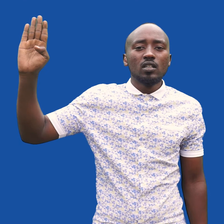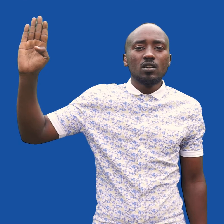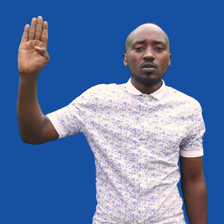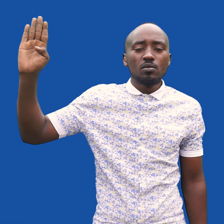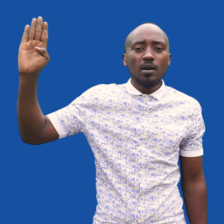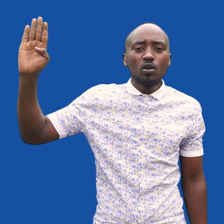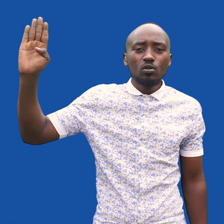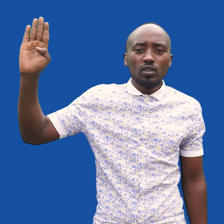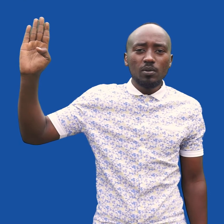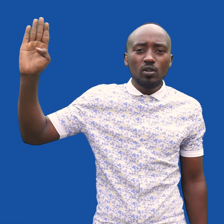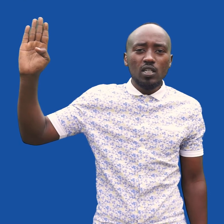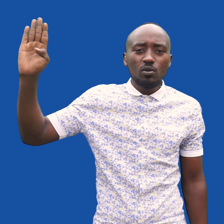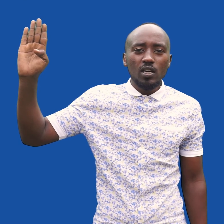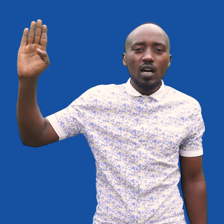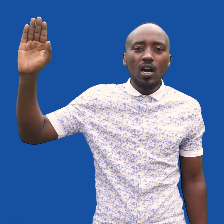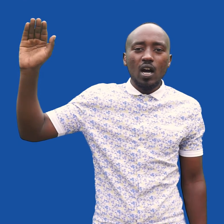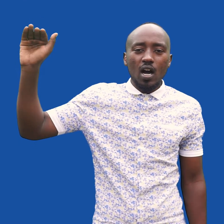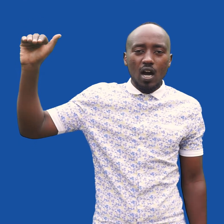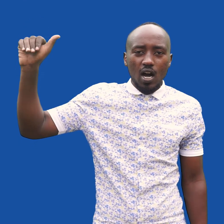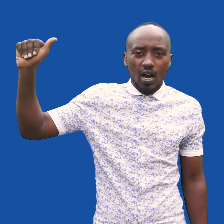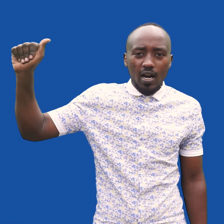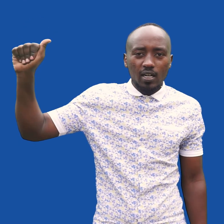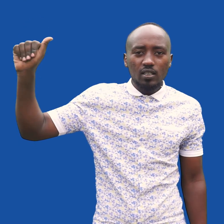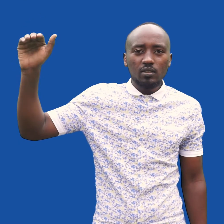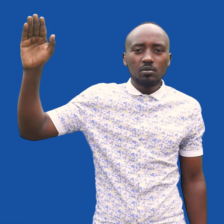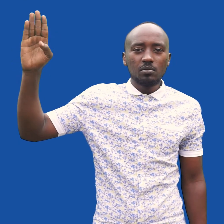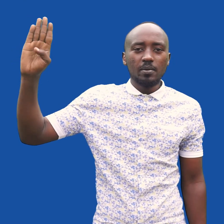Suwira moku, nyungute bjirtu wangijreku yiga. A, va.